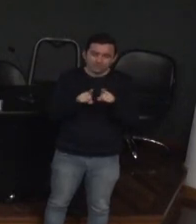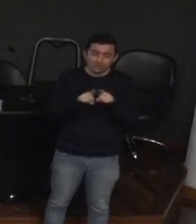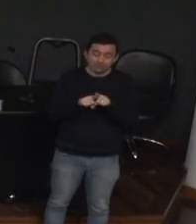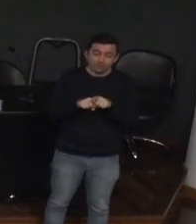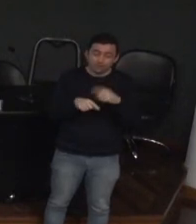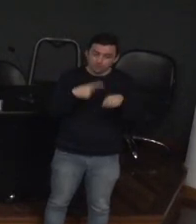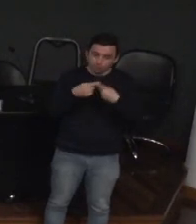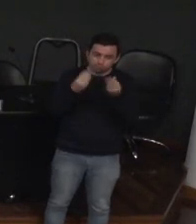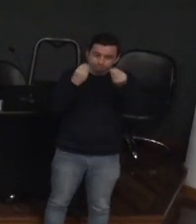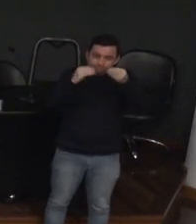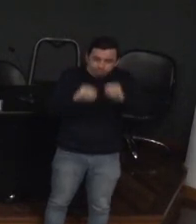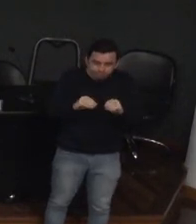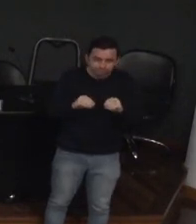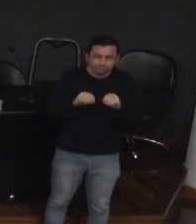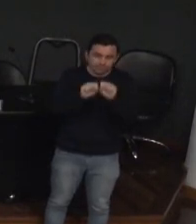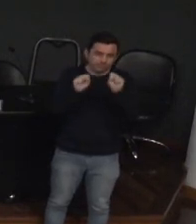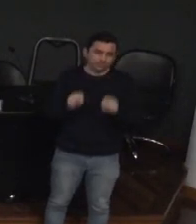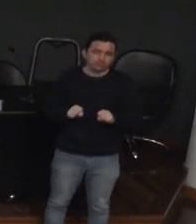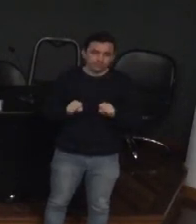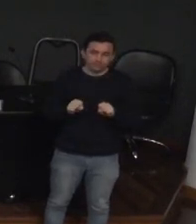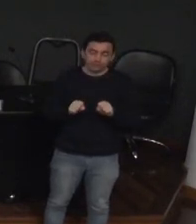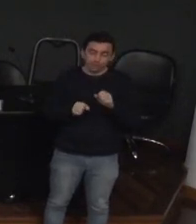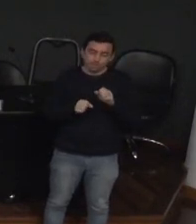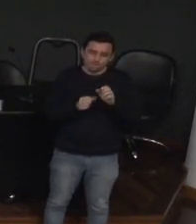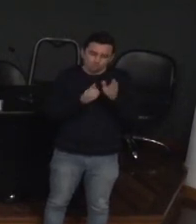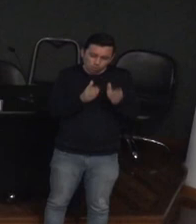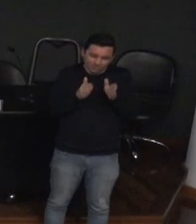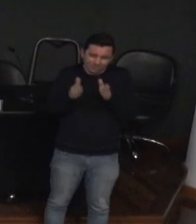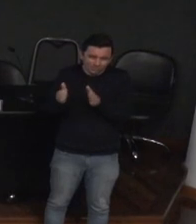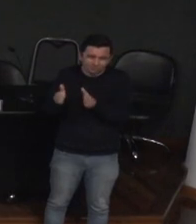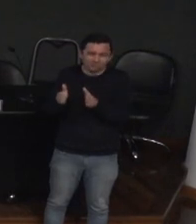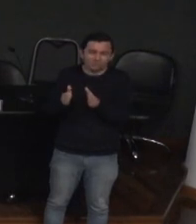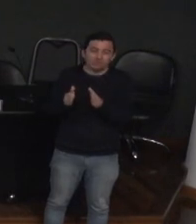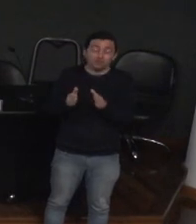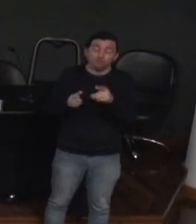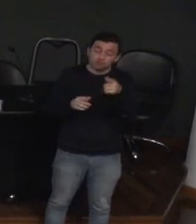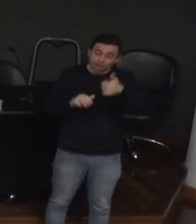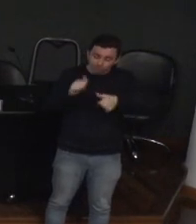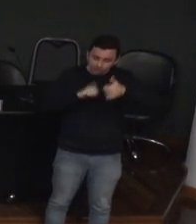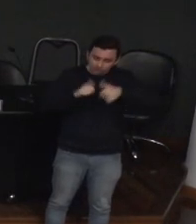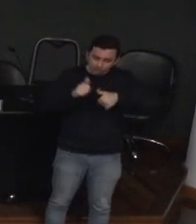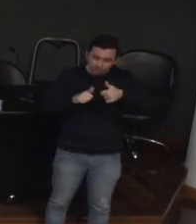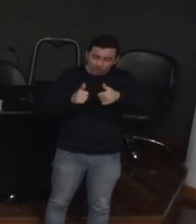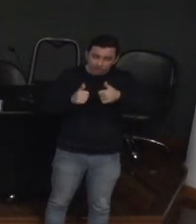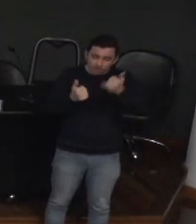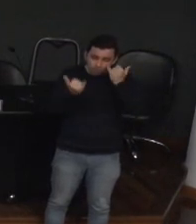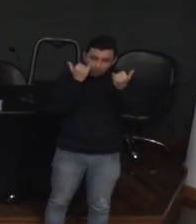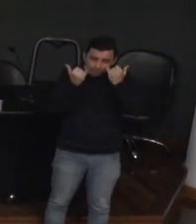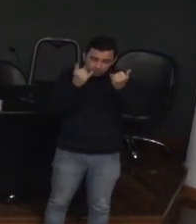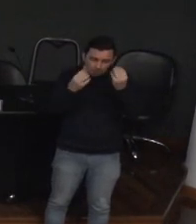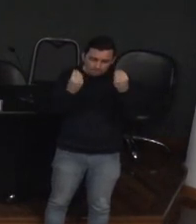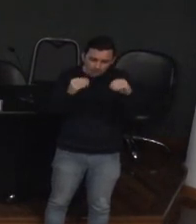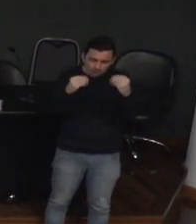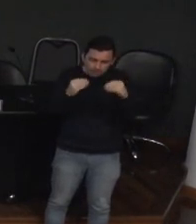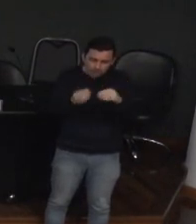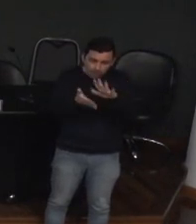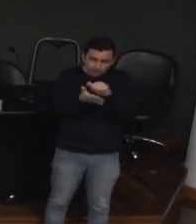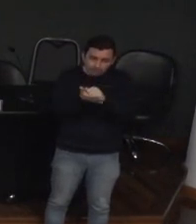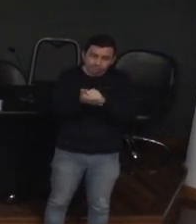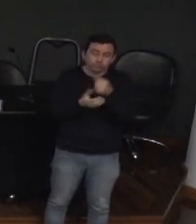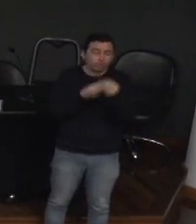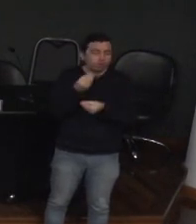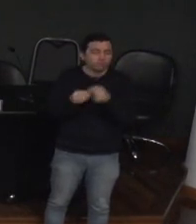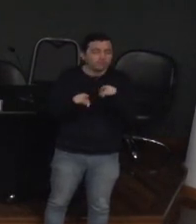no sistema. Isso é um processo. Você está avaliando a entrada desses dados no cadastro e como o